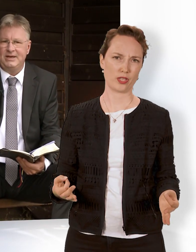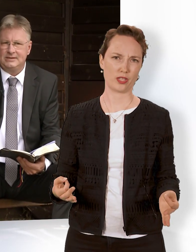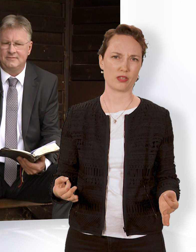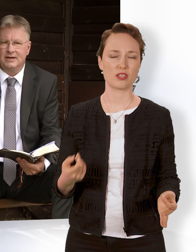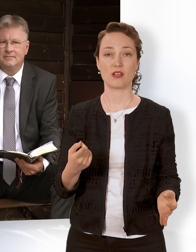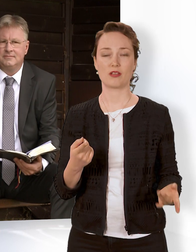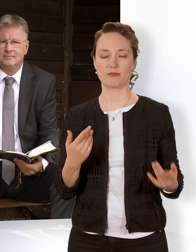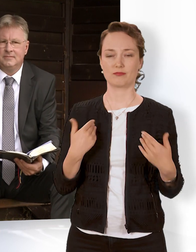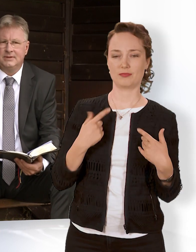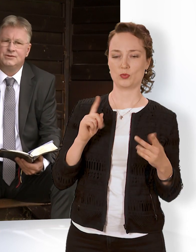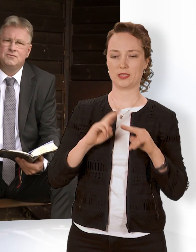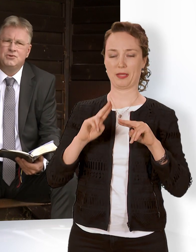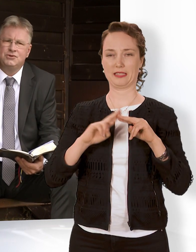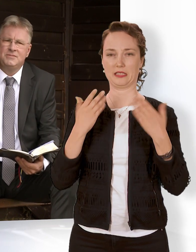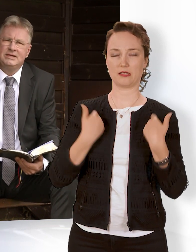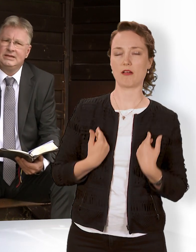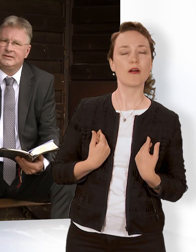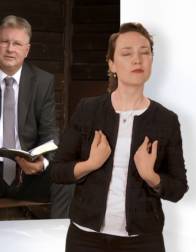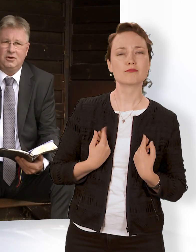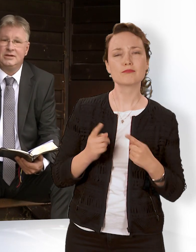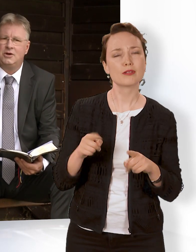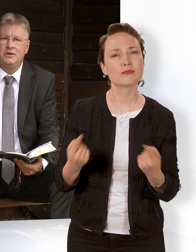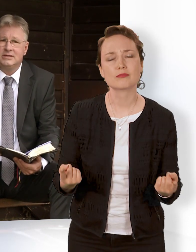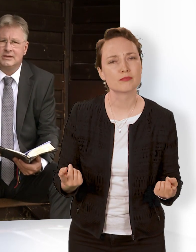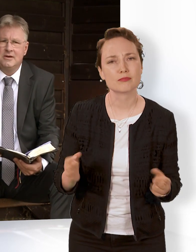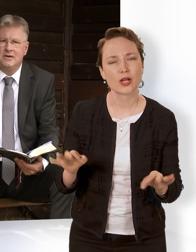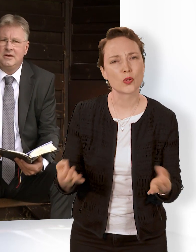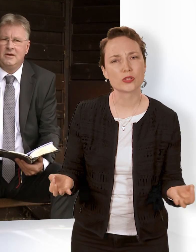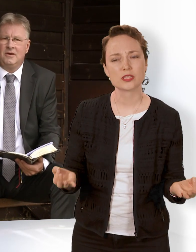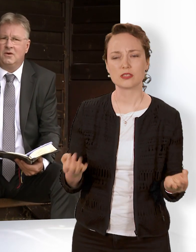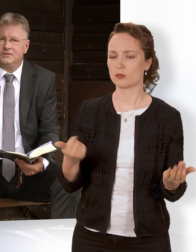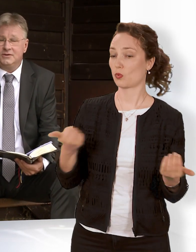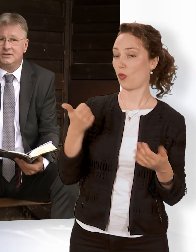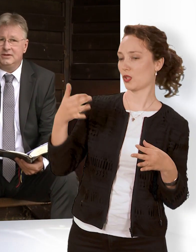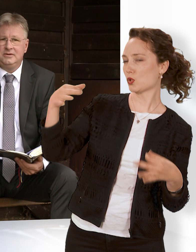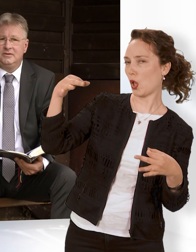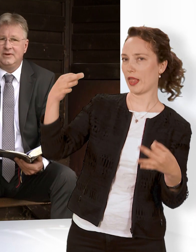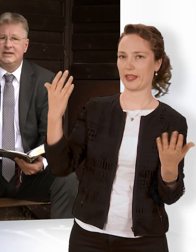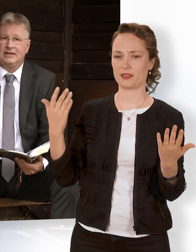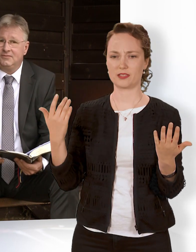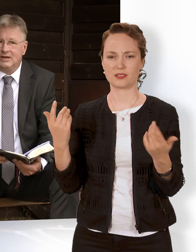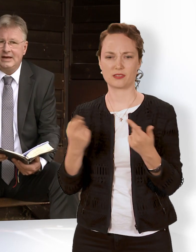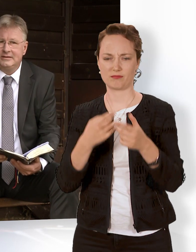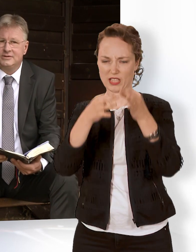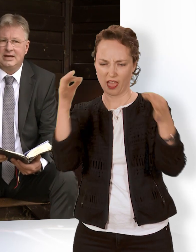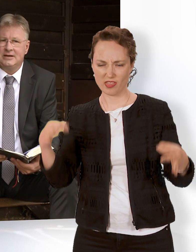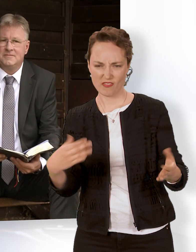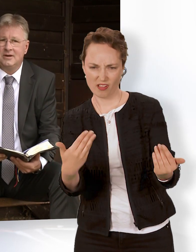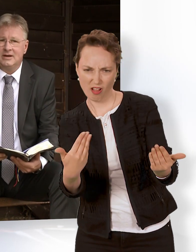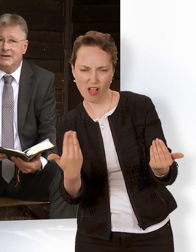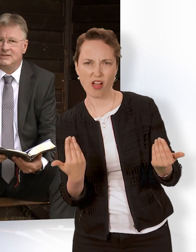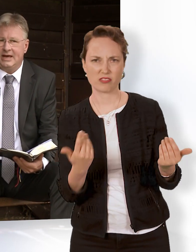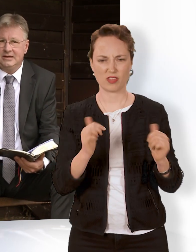nicht besser werden. Dazu musst du mir nicht tolle Zeugnisse und sonst irgendwelche Zertifikate aus